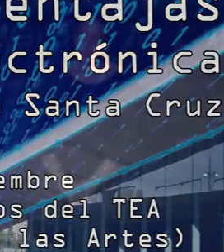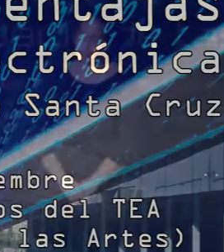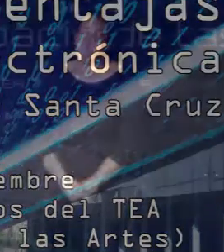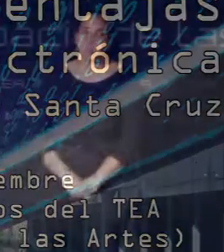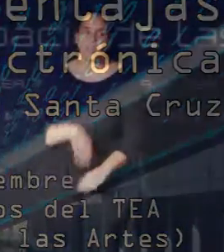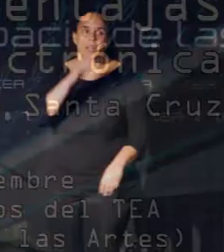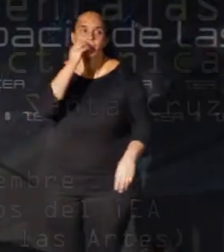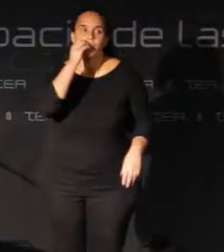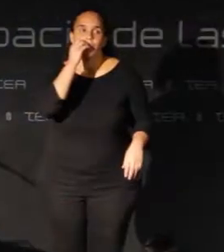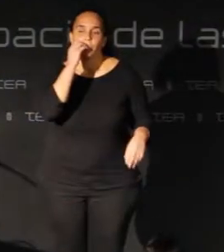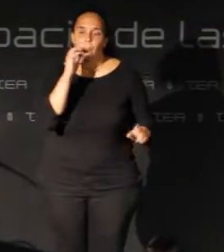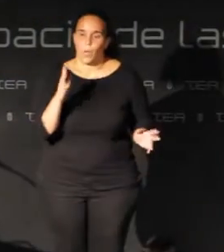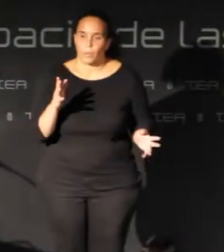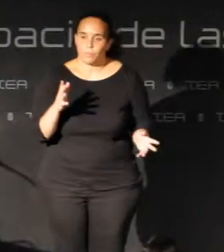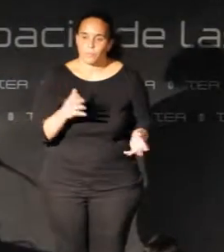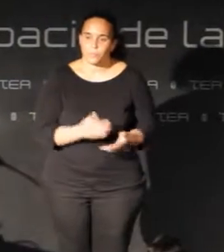Bueno,